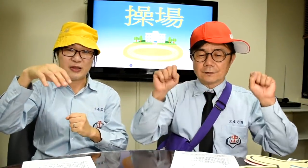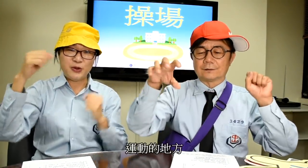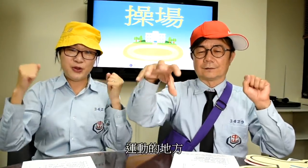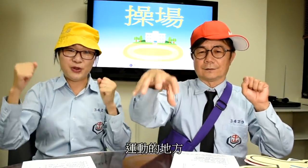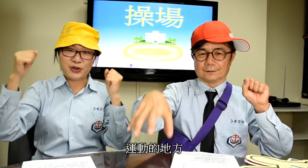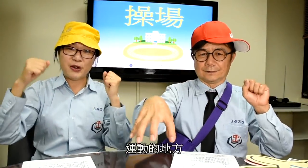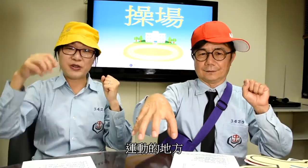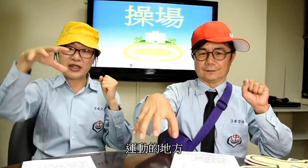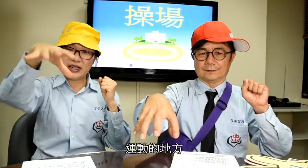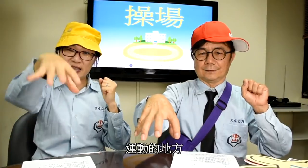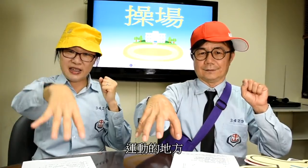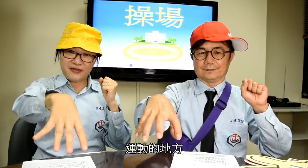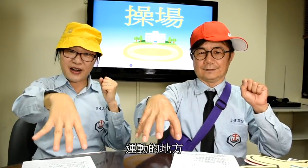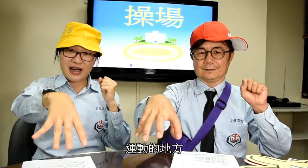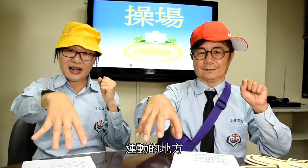运动的地方，